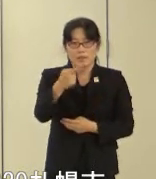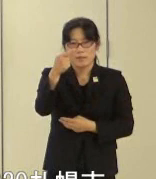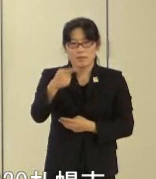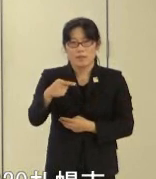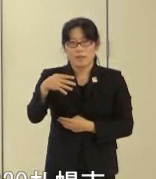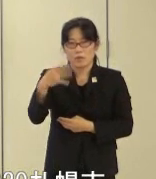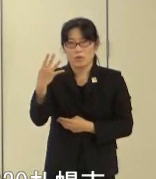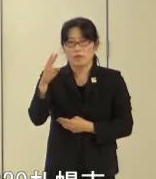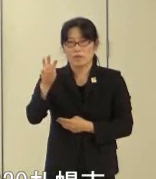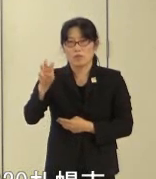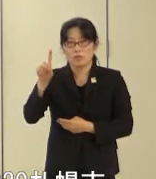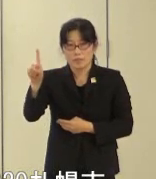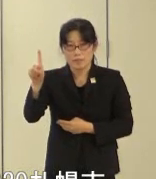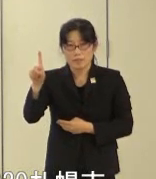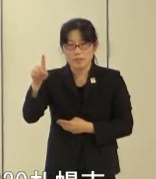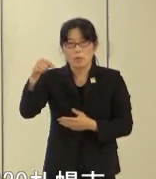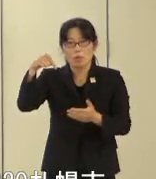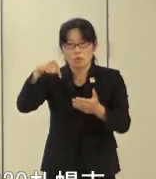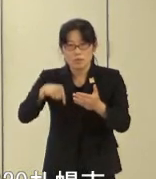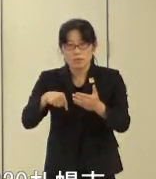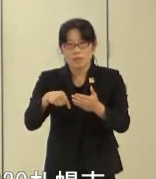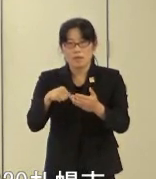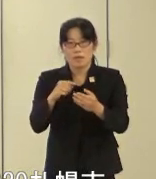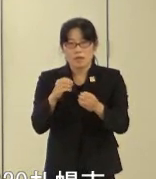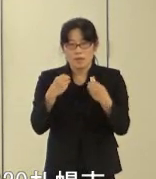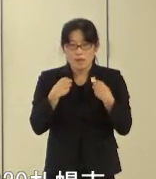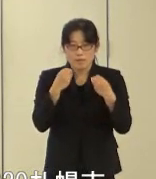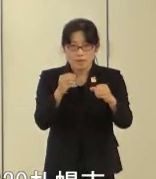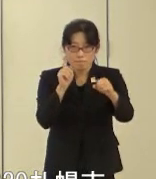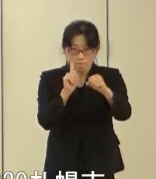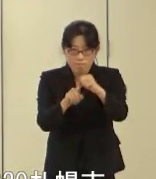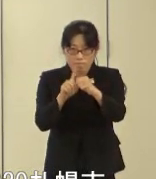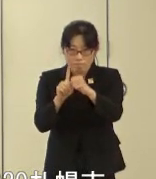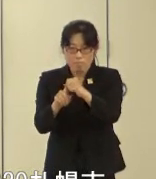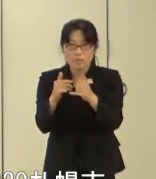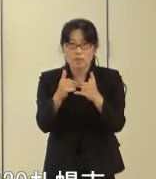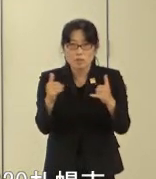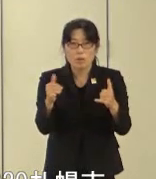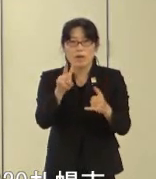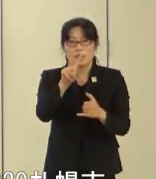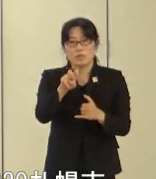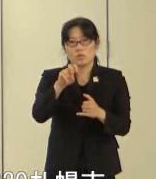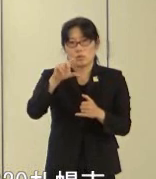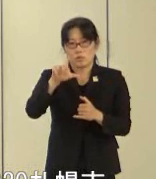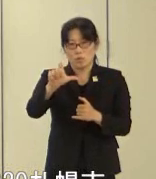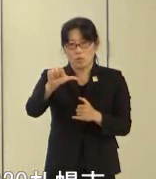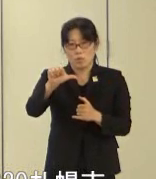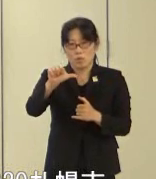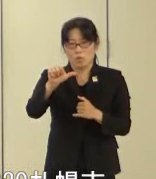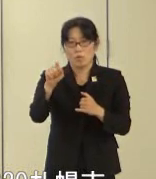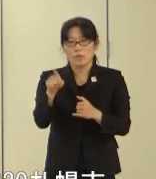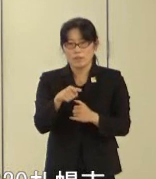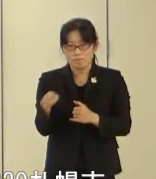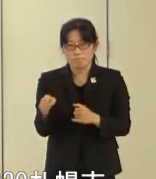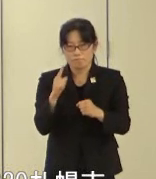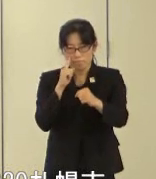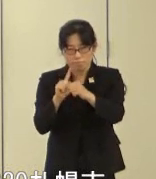1431件、そのうち陽性の確認をされた方が25人いらっしゃいます